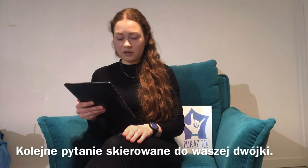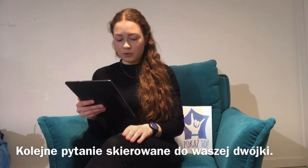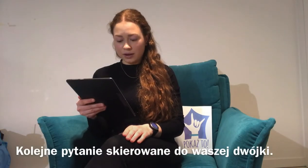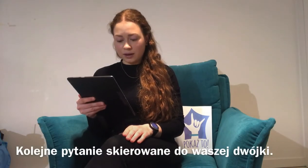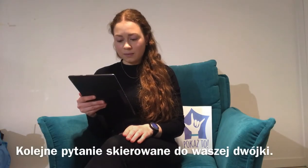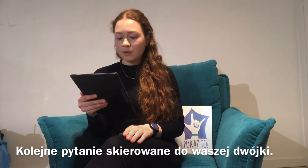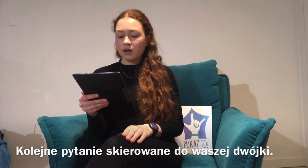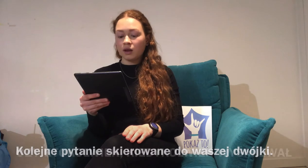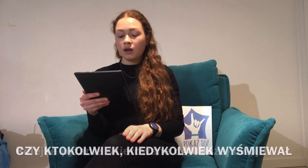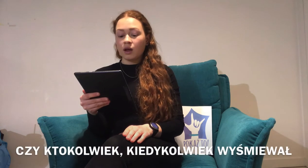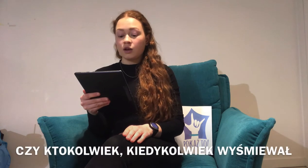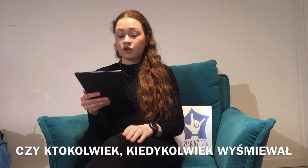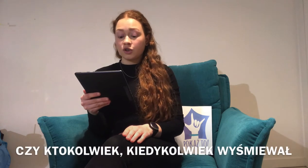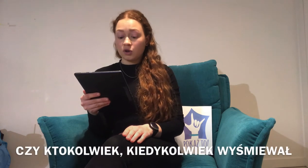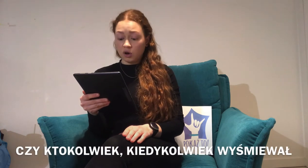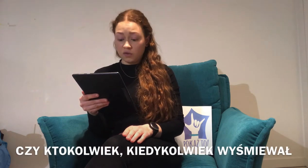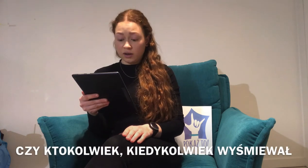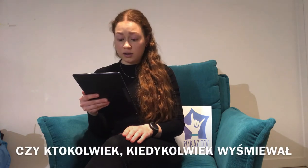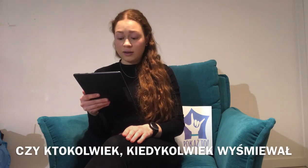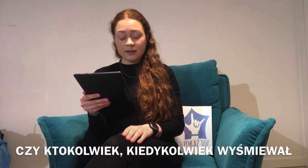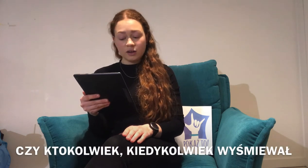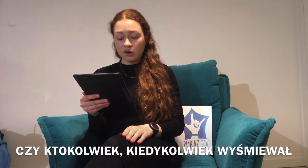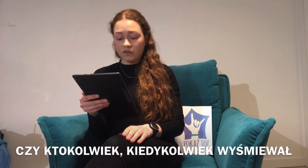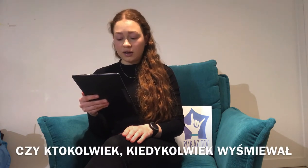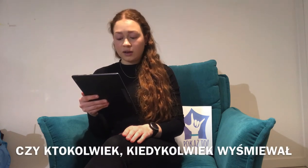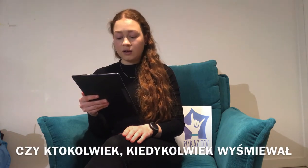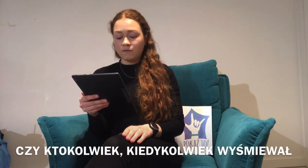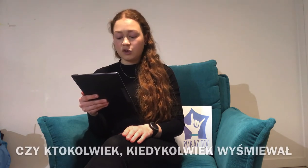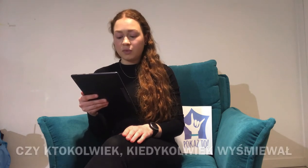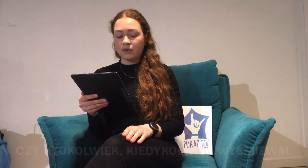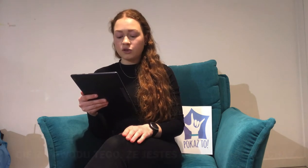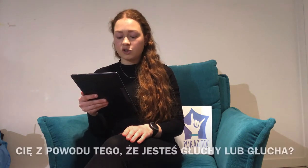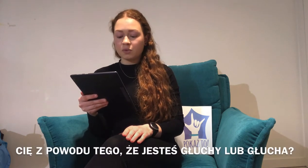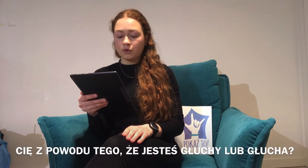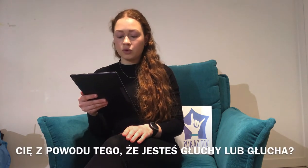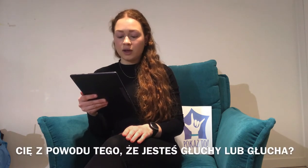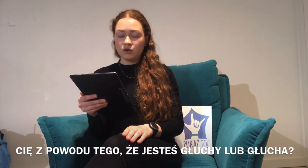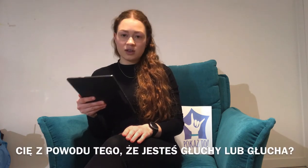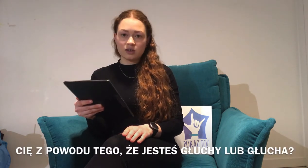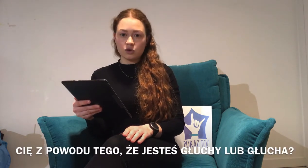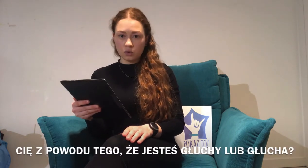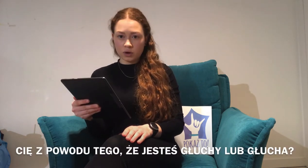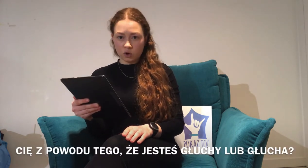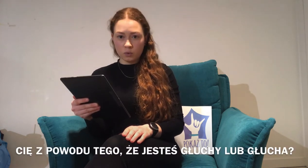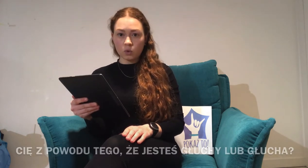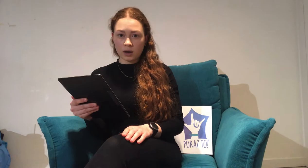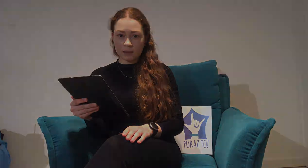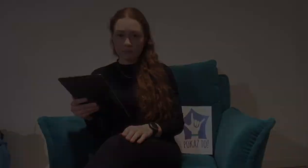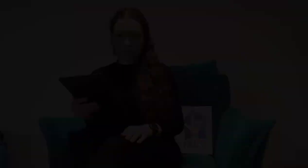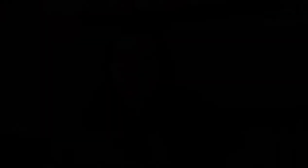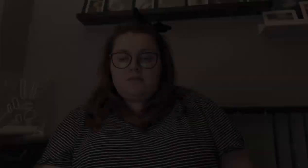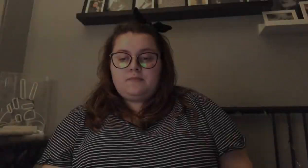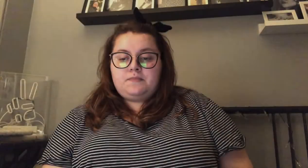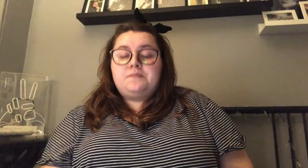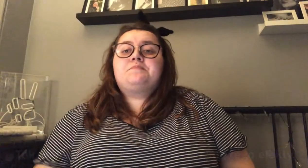dwójki. Czy ktokolwiek, kiedykolwiek wyśmiewał Cię z powodu tego, że jesteś głuchy lub głucha?